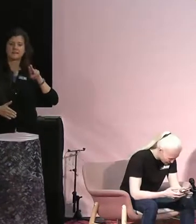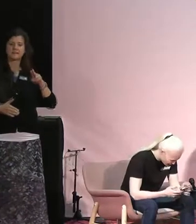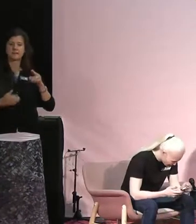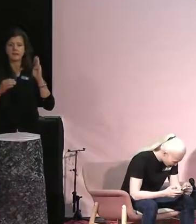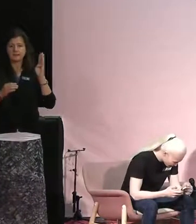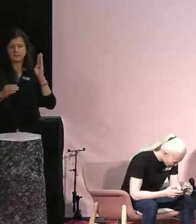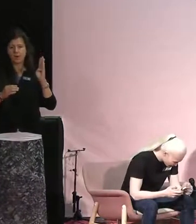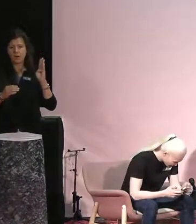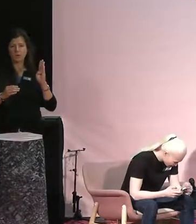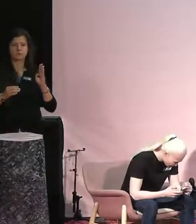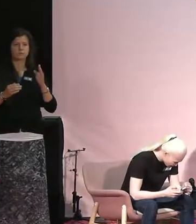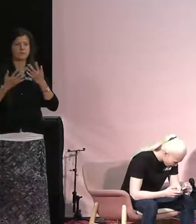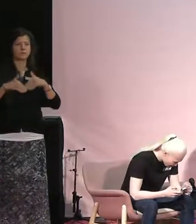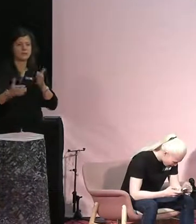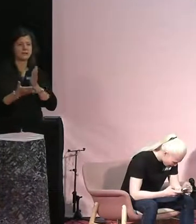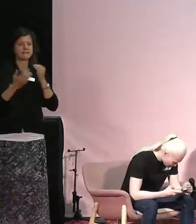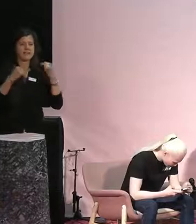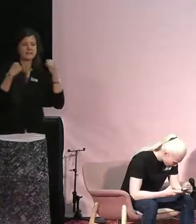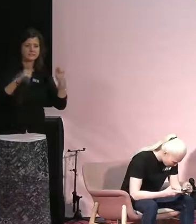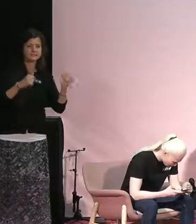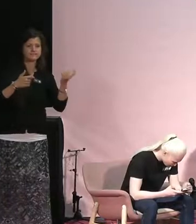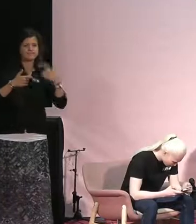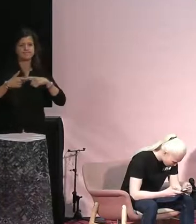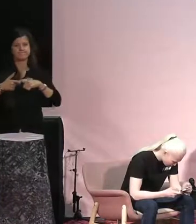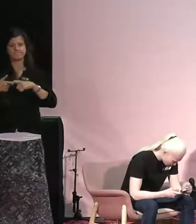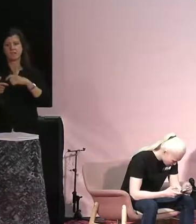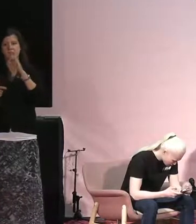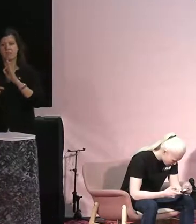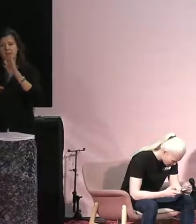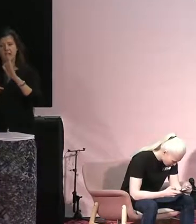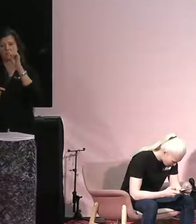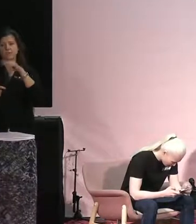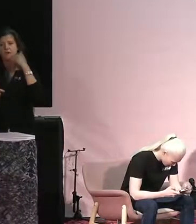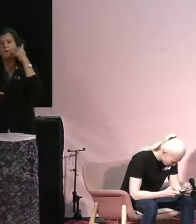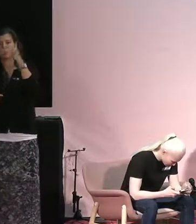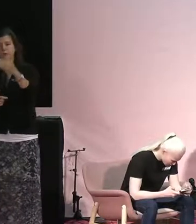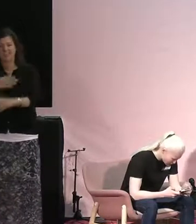funktionsrättsaktivist, aktiv i Friday for Future, som kommer presentera organisationen.